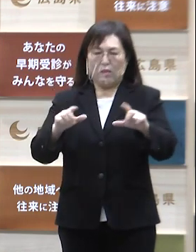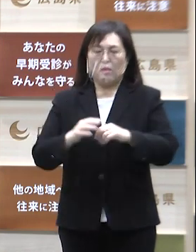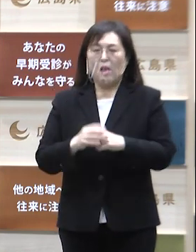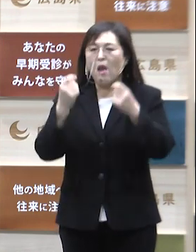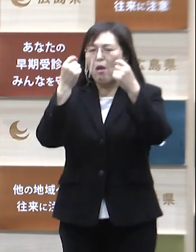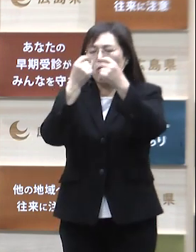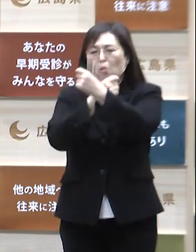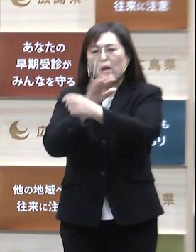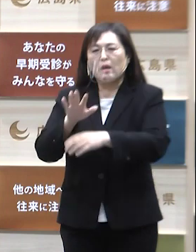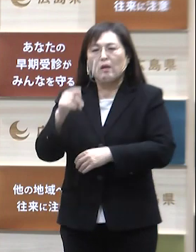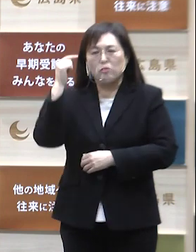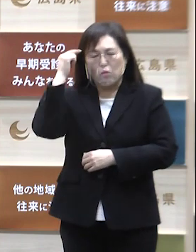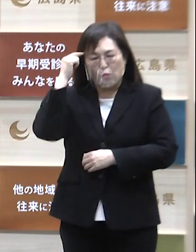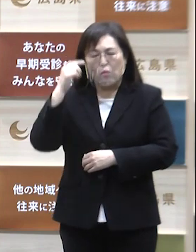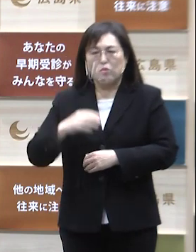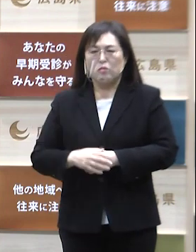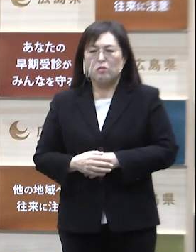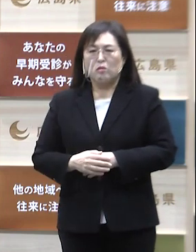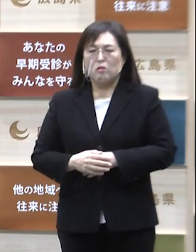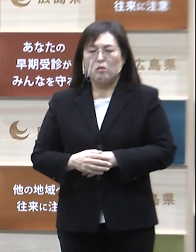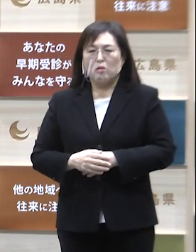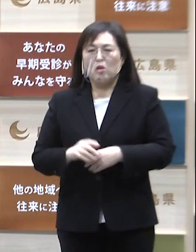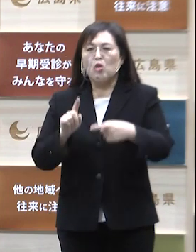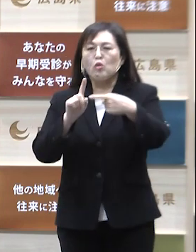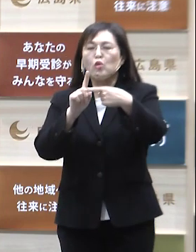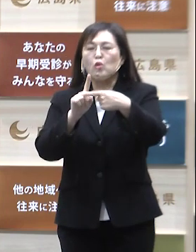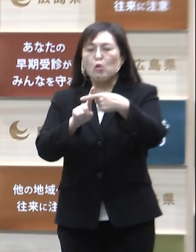陽性者というのは、